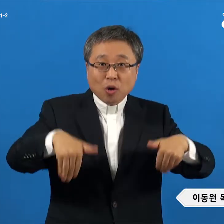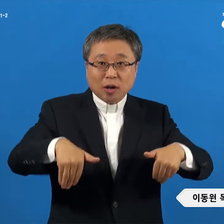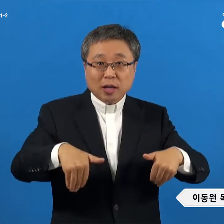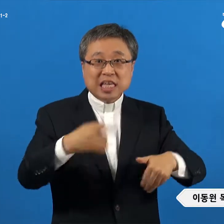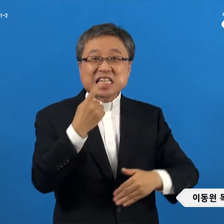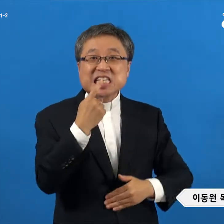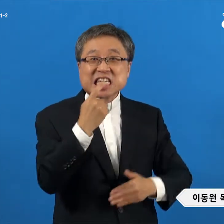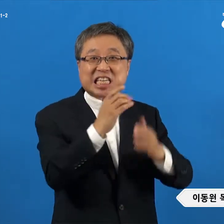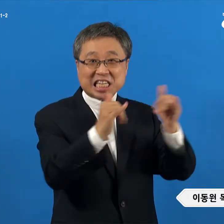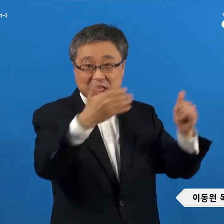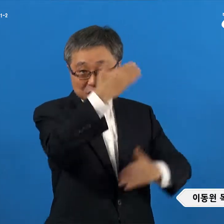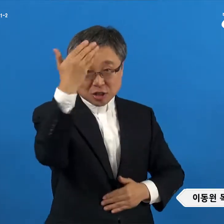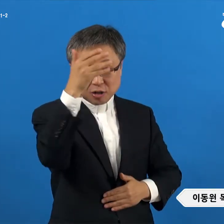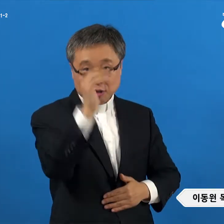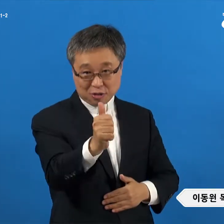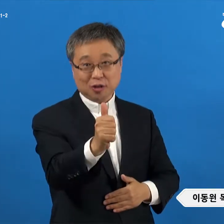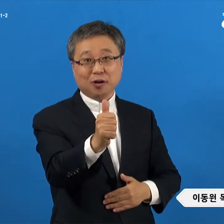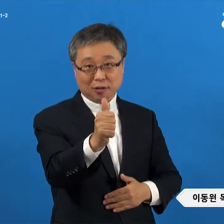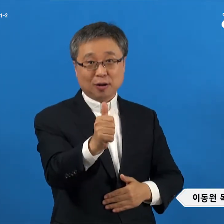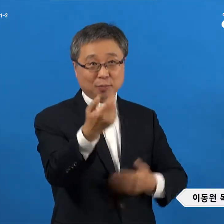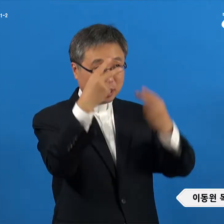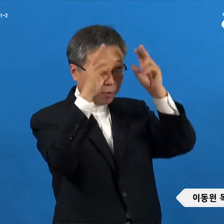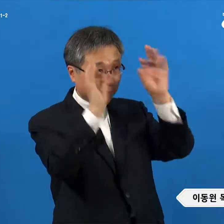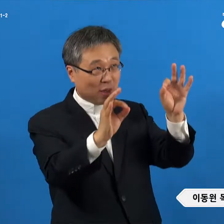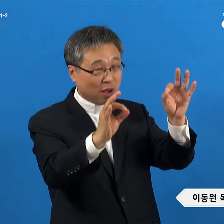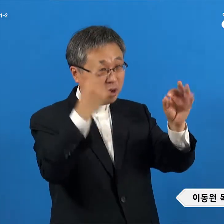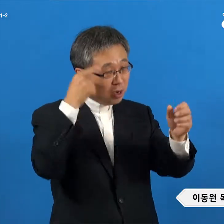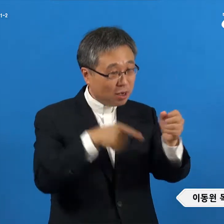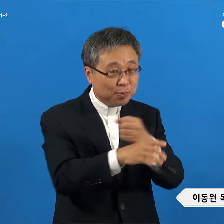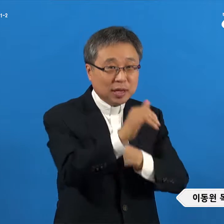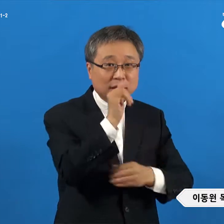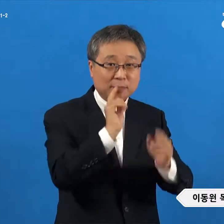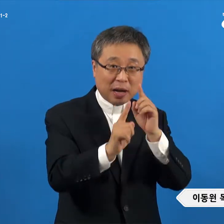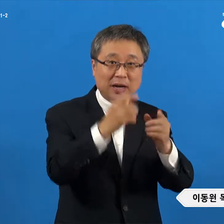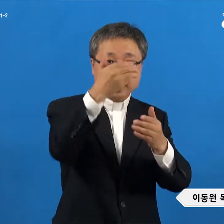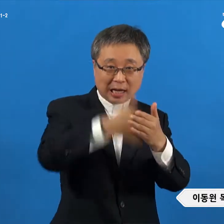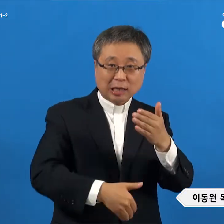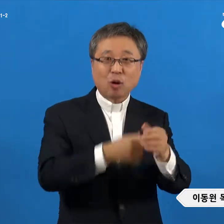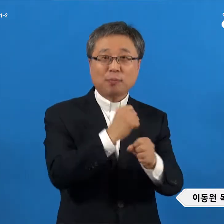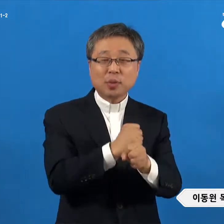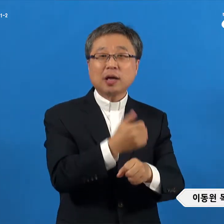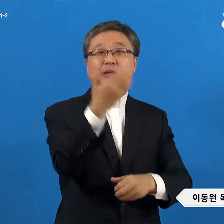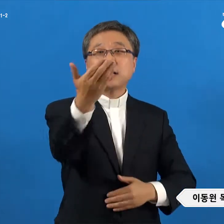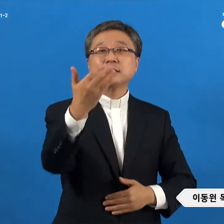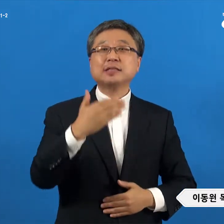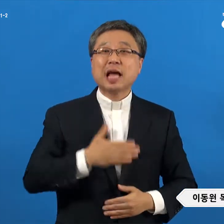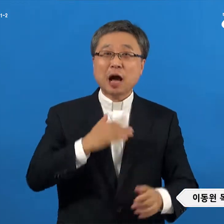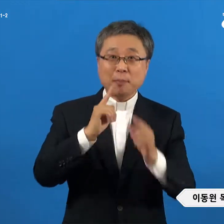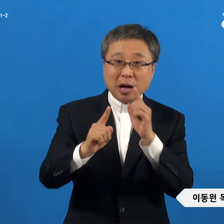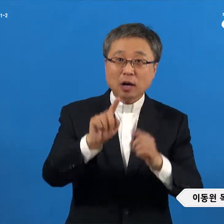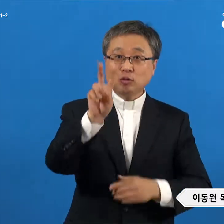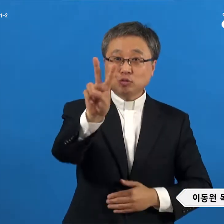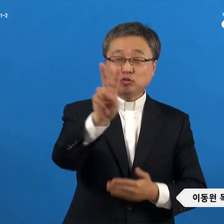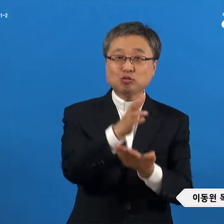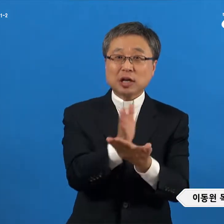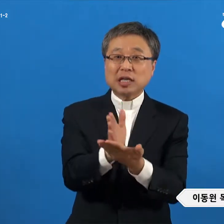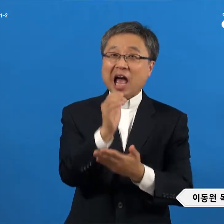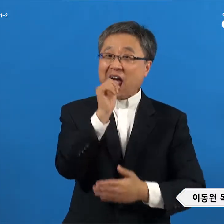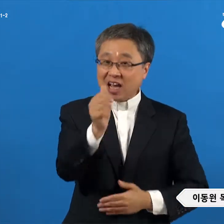바라보면서 의미심장한 이런 말을 남겼다고 합니다. 당신은 내가 말하는 두 가지를 결코 이해하지 못할